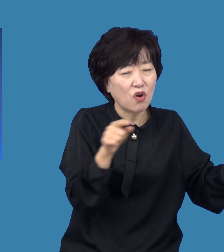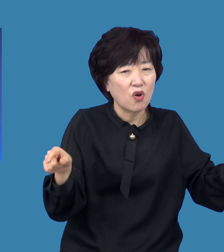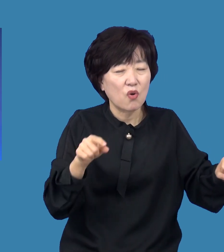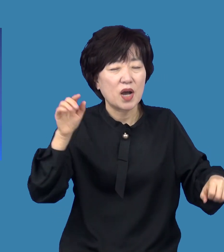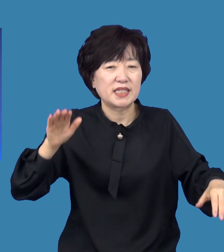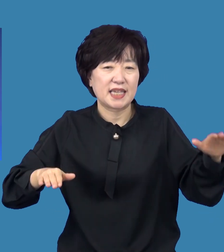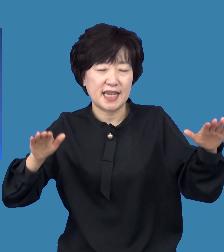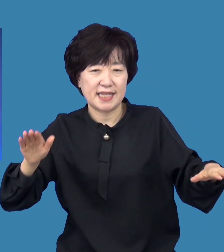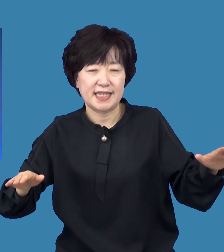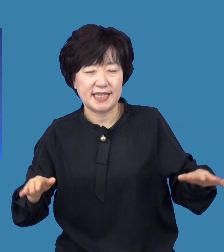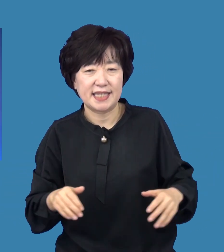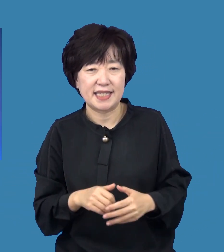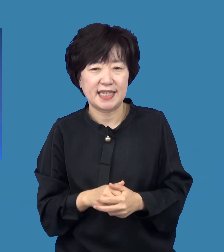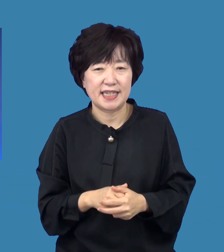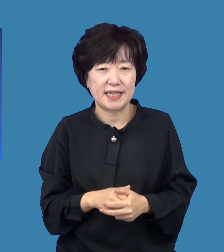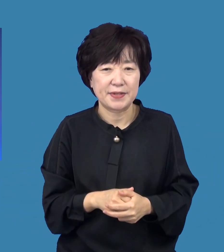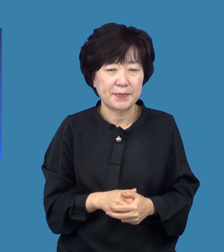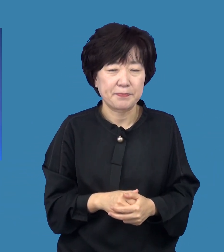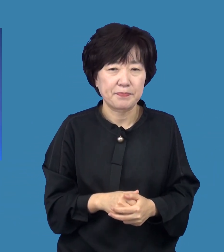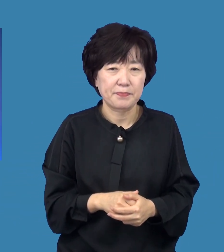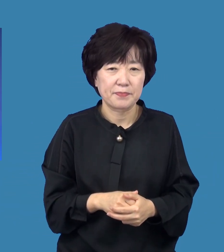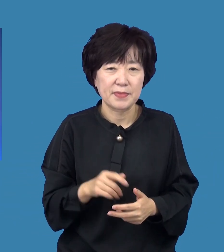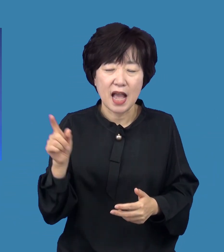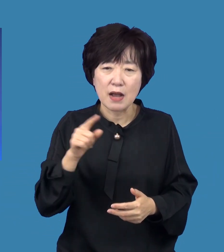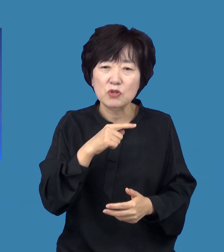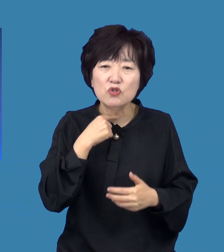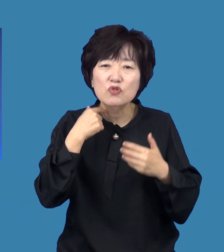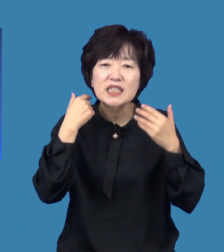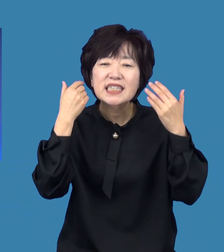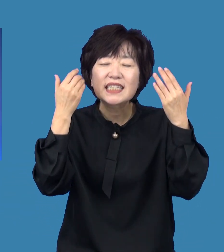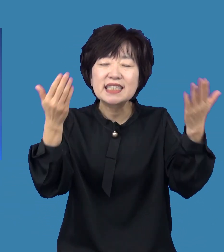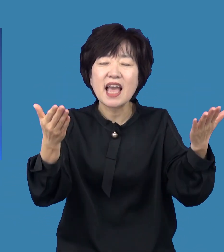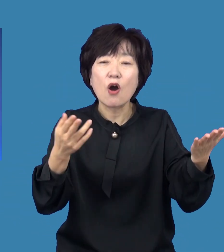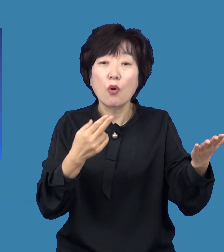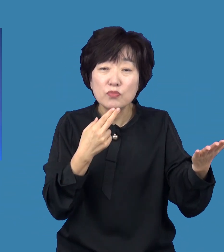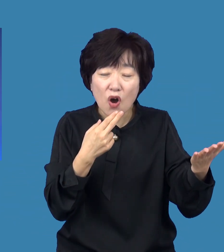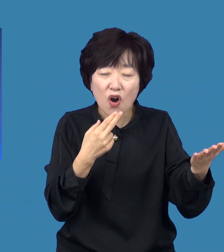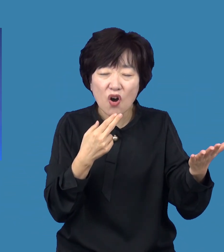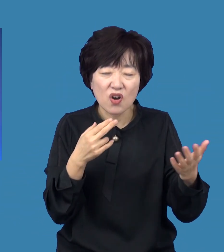자, 그 얘기는 아무것도 희생하지 않는다면 그건 사랑이 아니라는 거야.